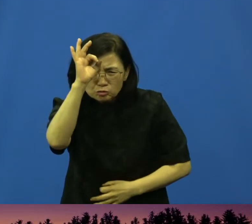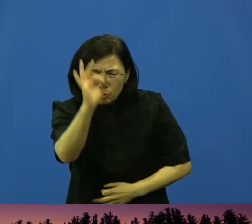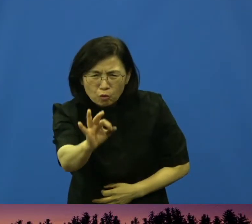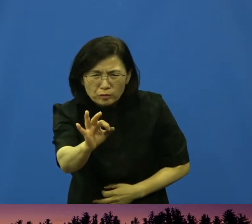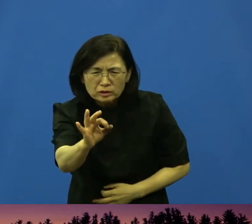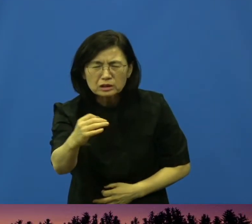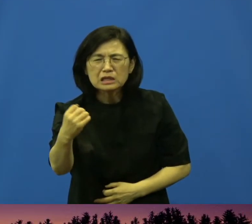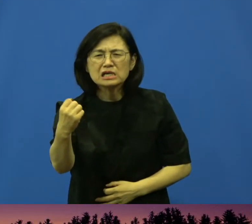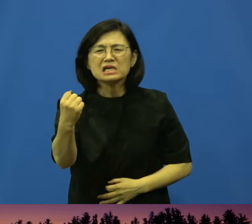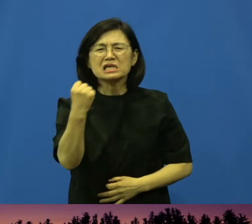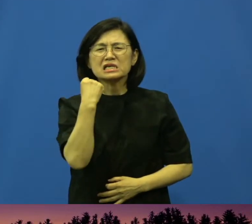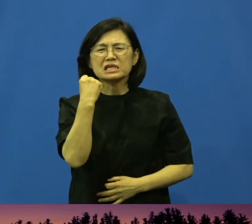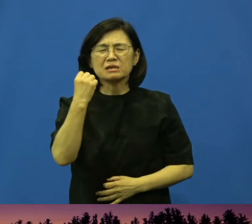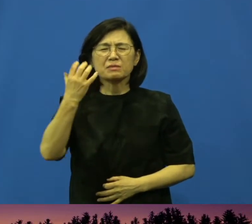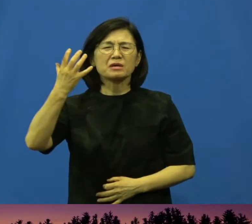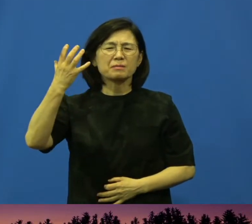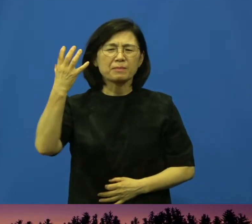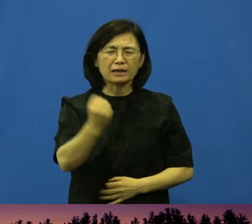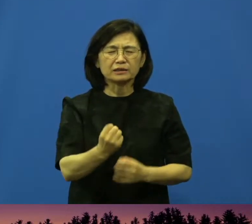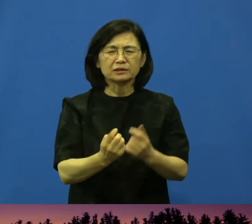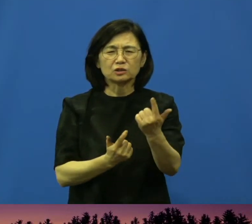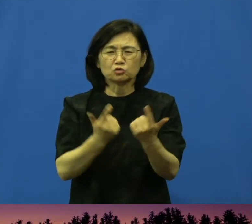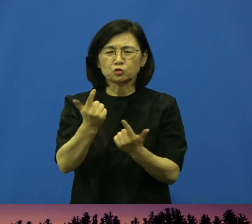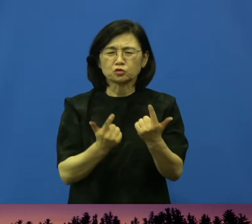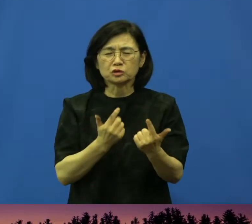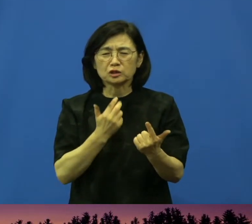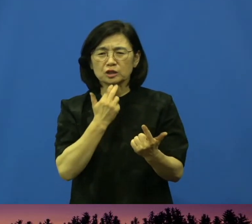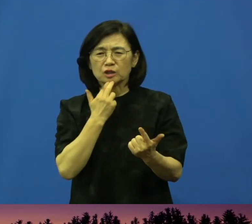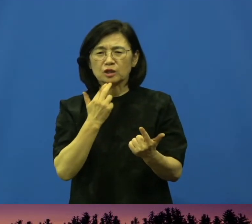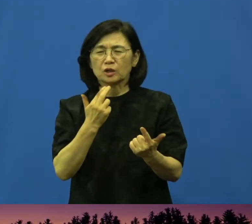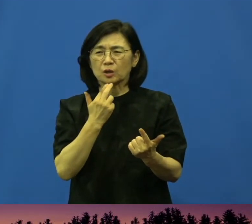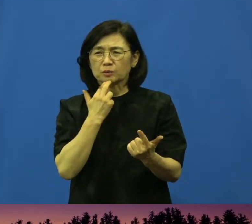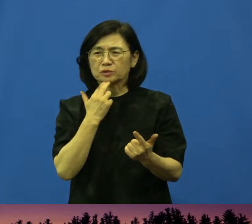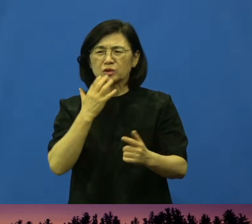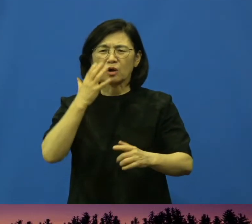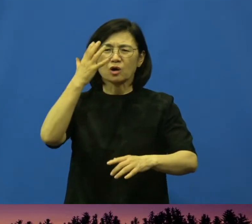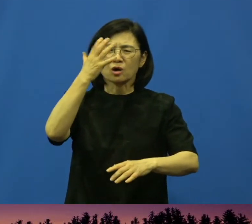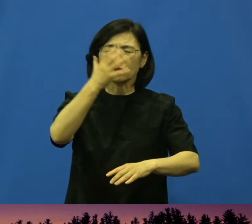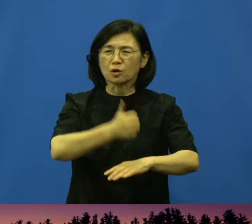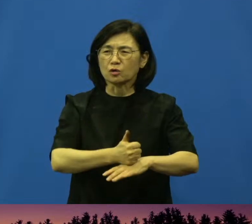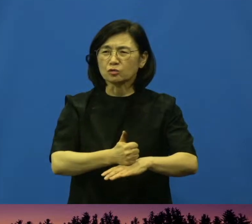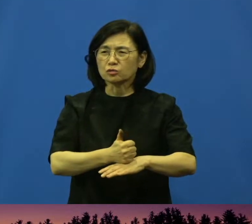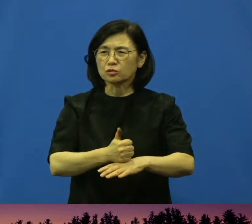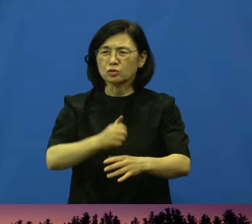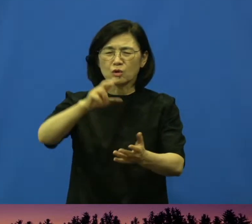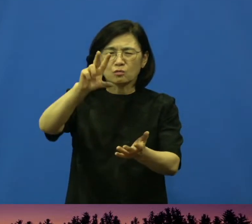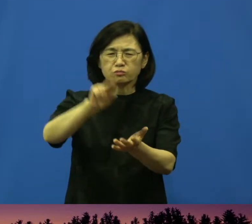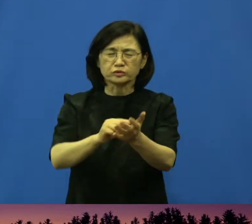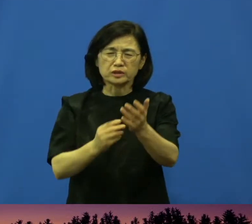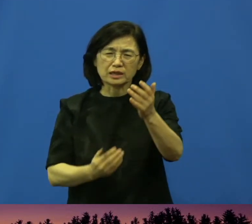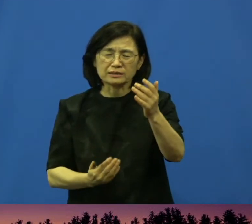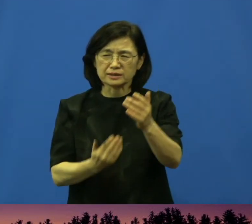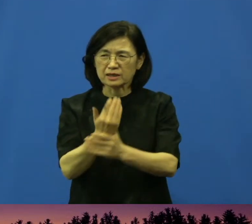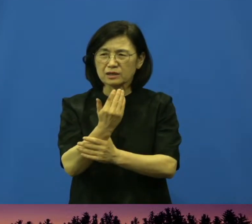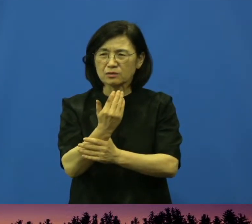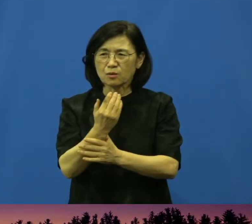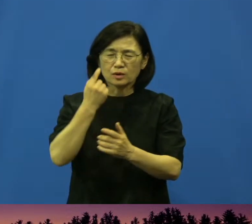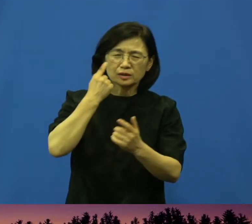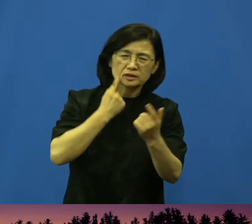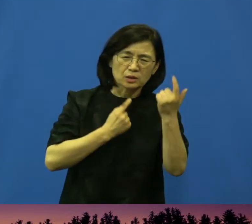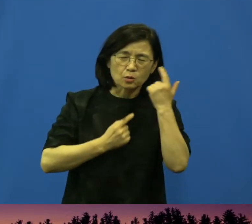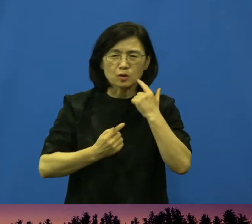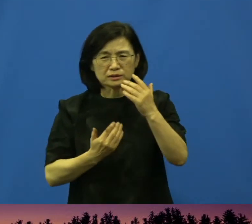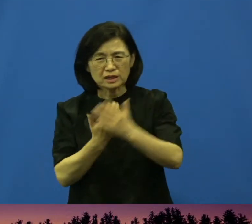힘이 넘치는데 조절을 못하면 힘의 과용이 일어나고 거기서 사고가 일어나는 것이죠. 사고 지점이에요. 무슨